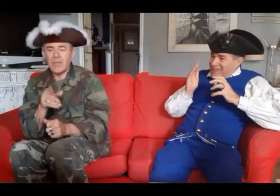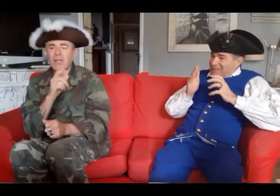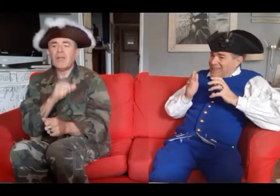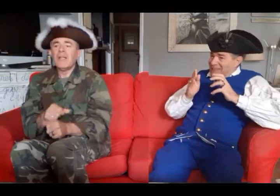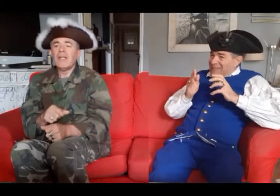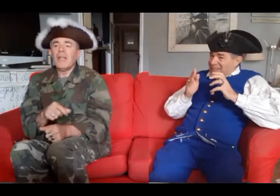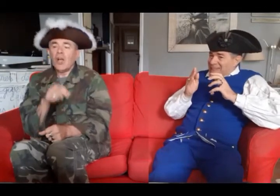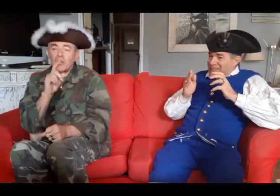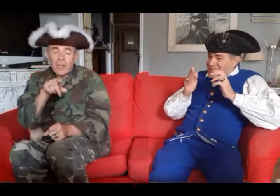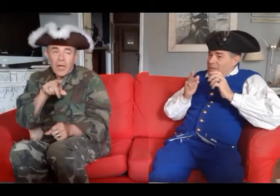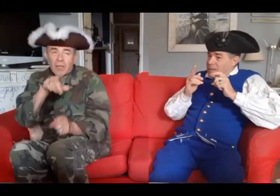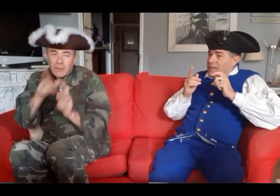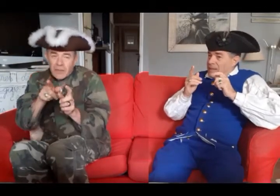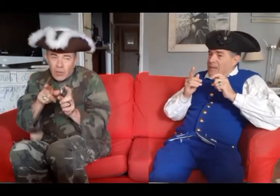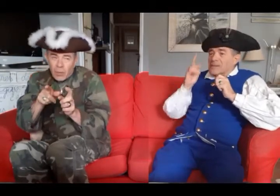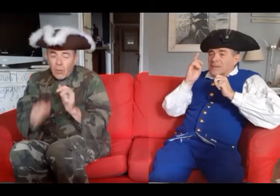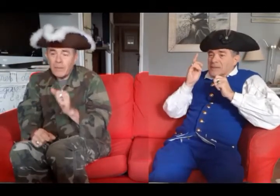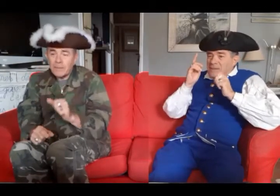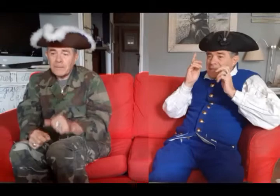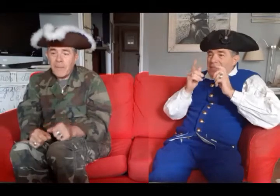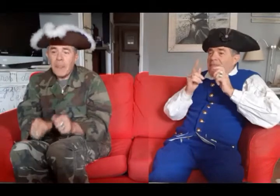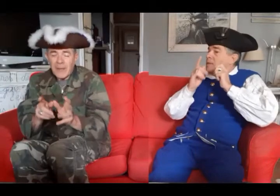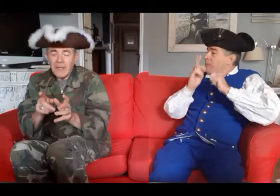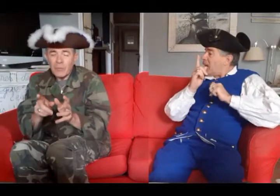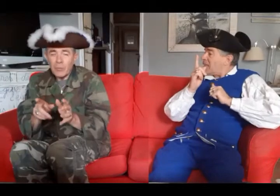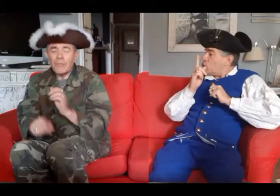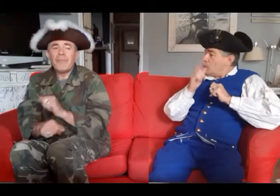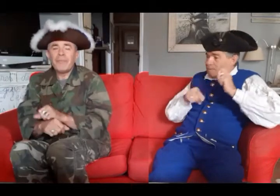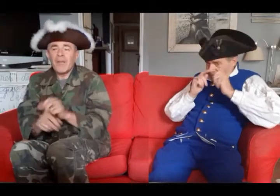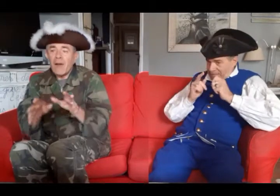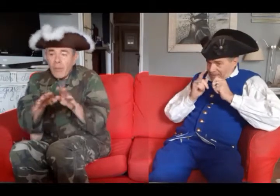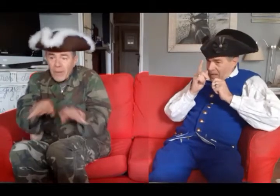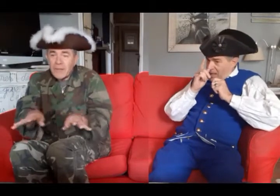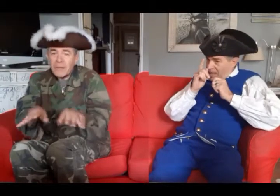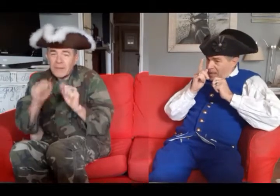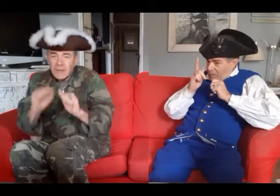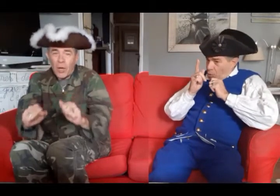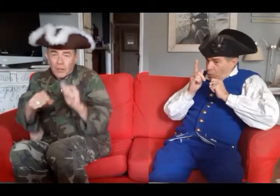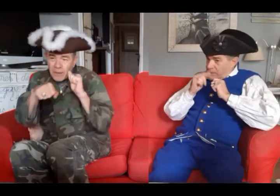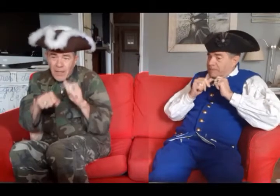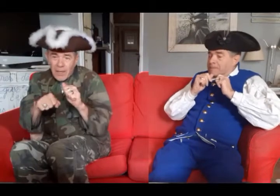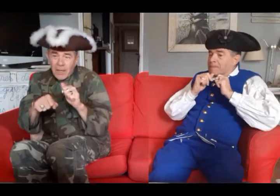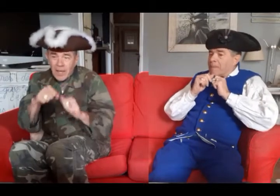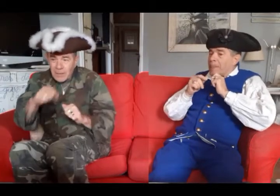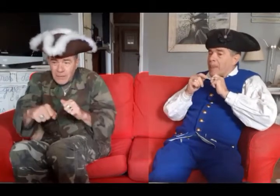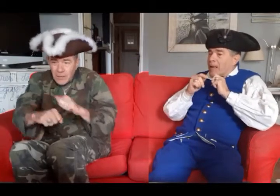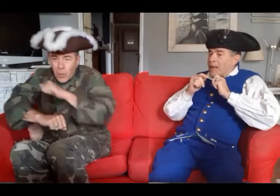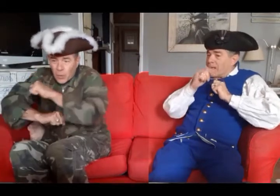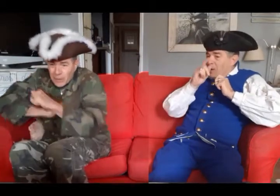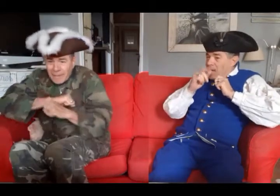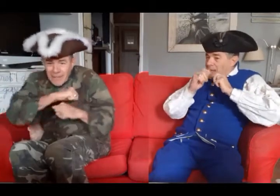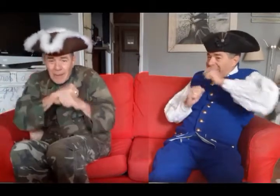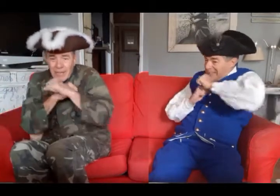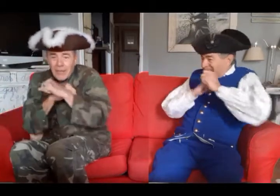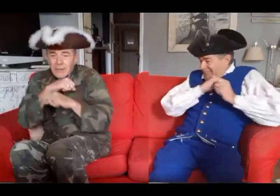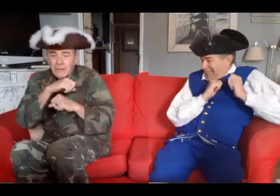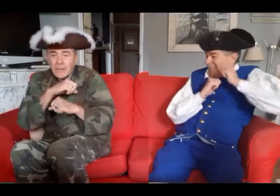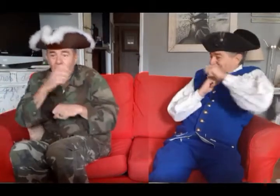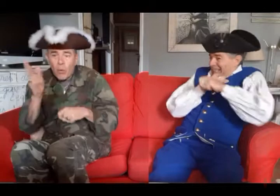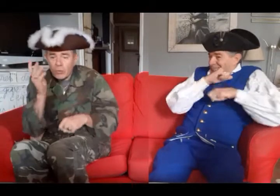observation, Le terrain, bien marécageux. Marécageux. Bien pierreux, Pierreux aussi. Les gars qui rampent par terre, sur 5-6 kilomètres. D'accord. Même jusqu'à 10.